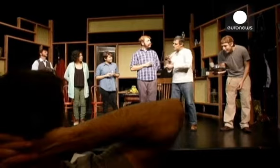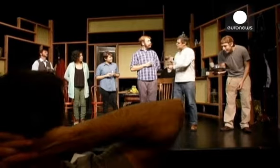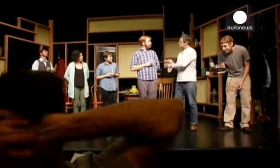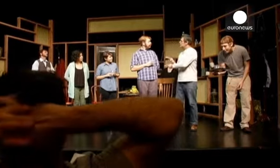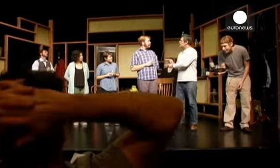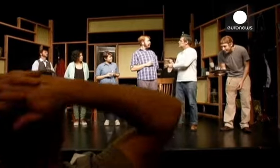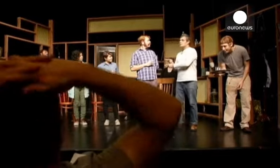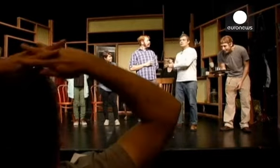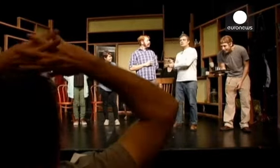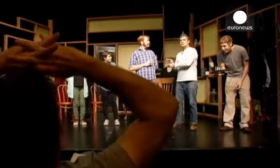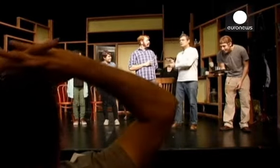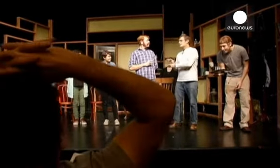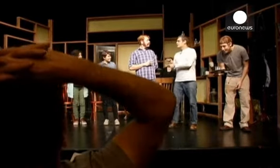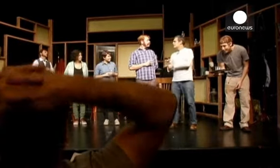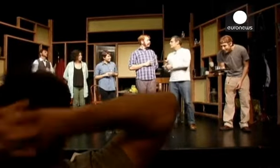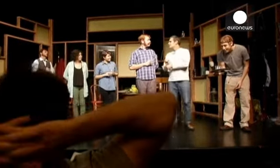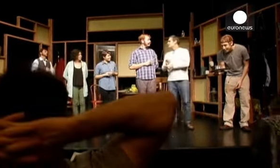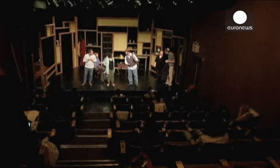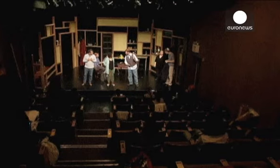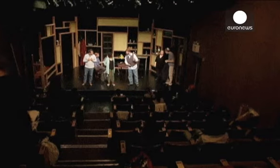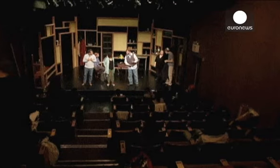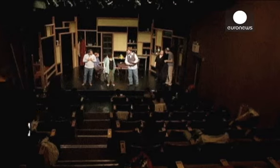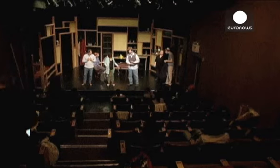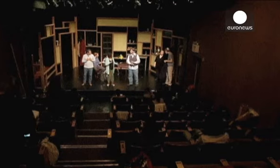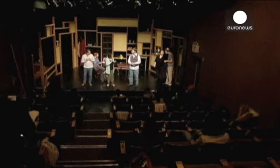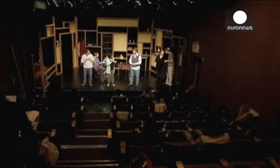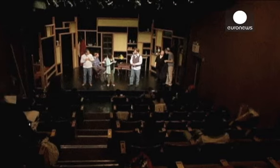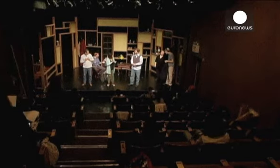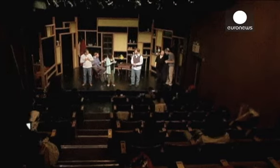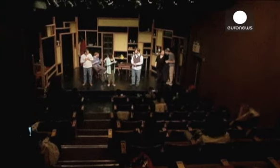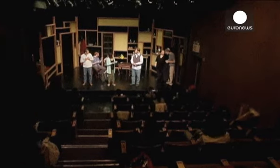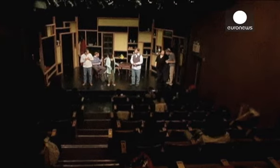sobe ao palco em Nova York até 16 de novembro.